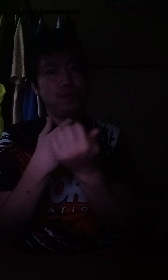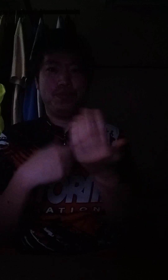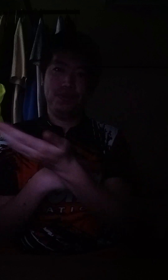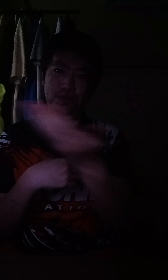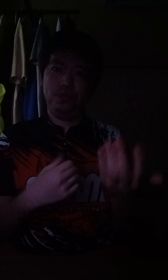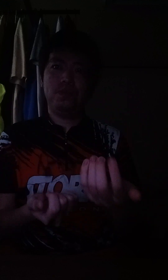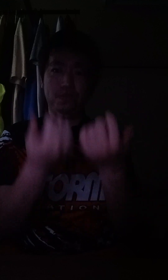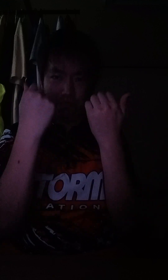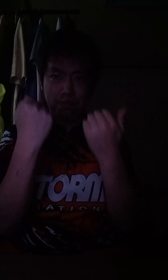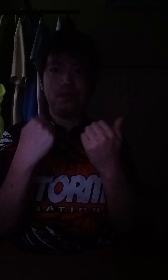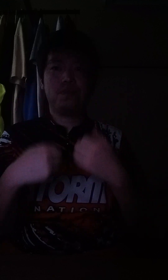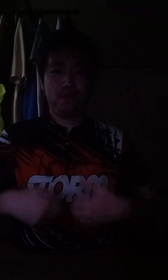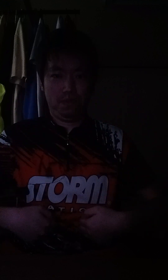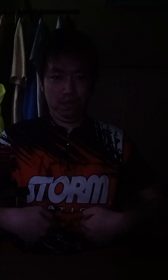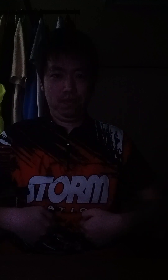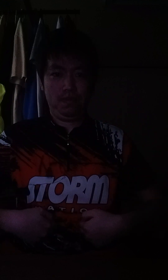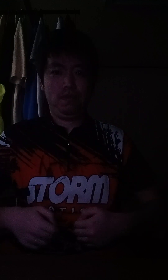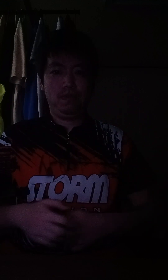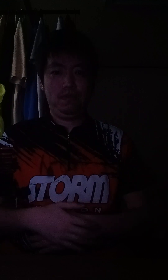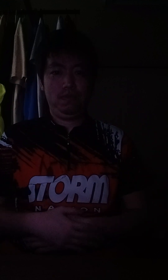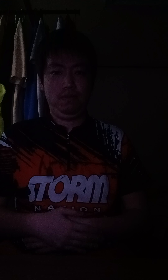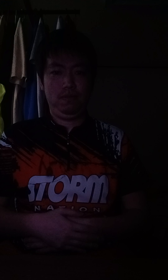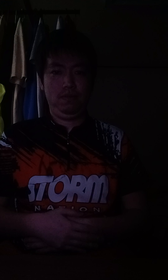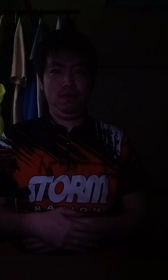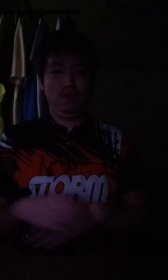것들도 이겨낼 수 있었던 것 같아요. 승현아,